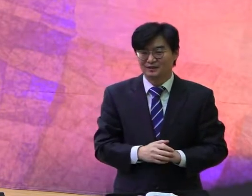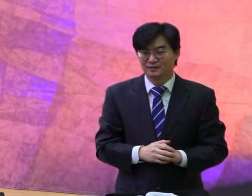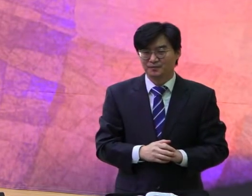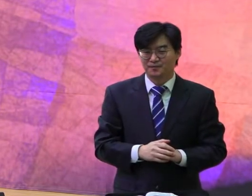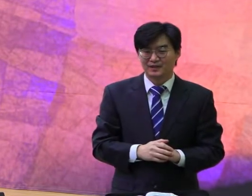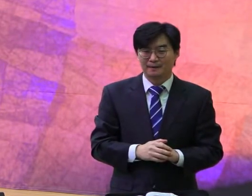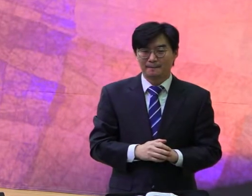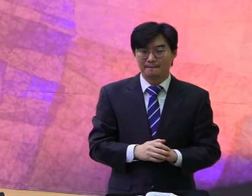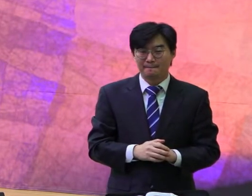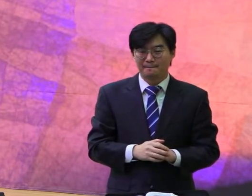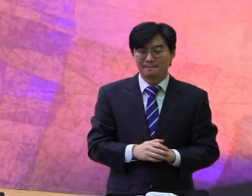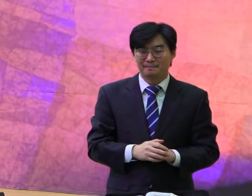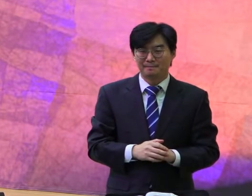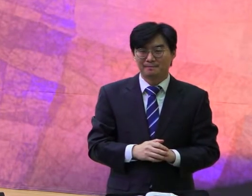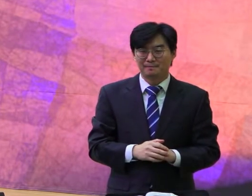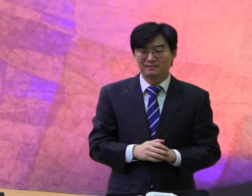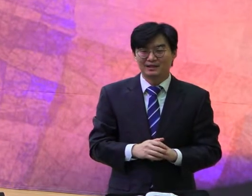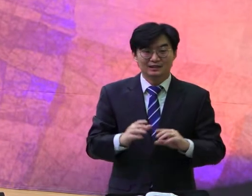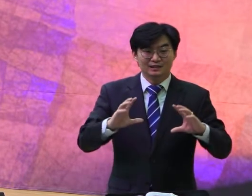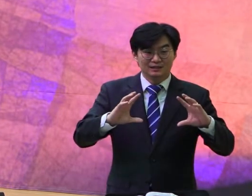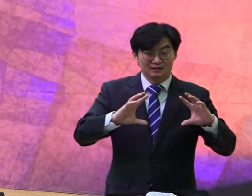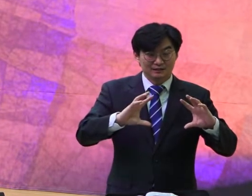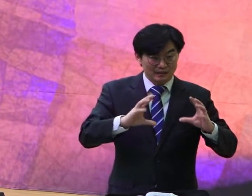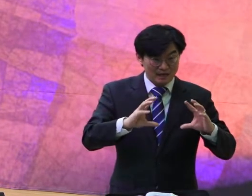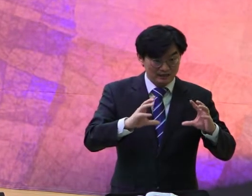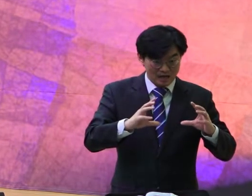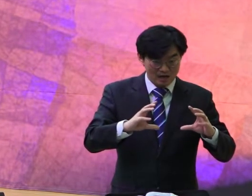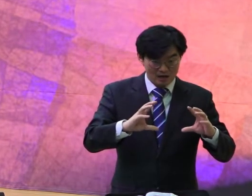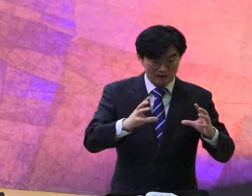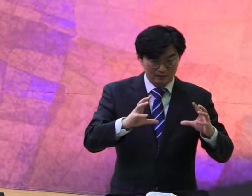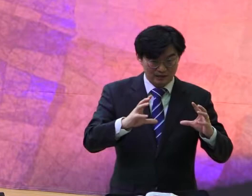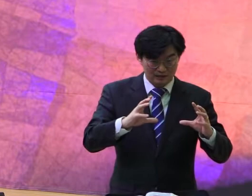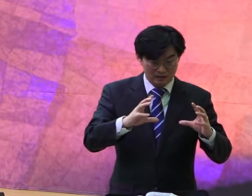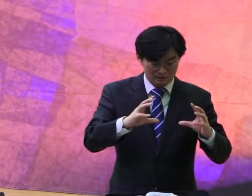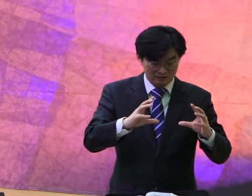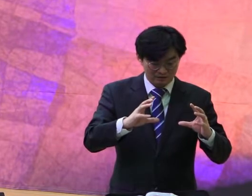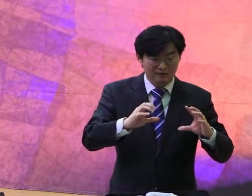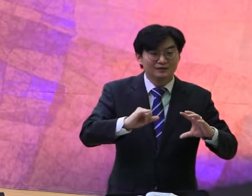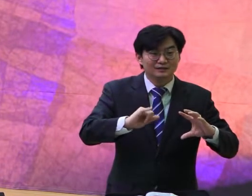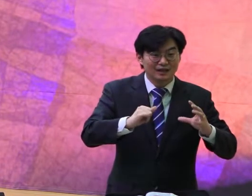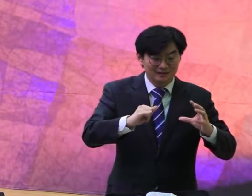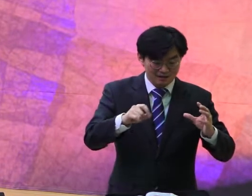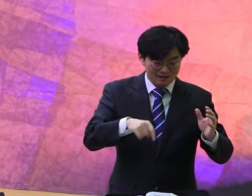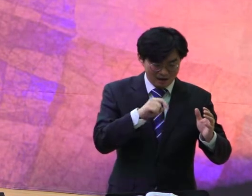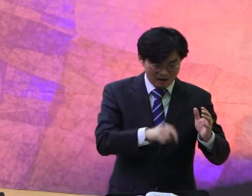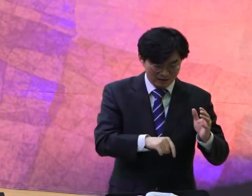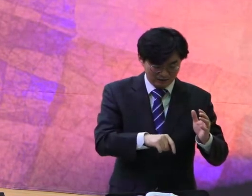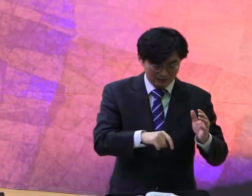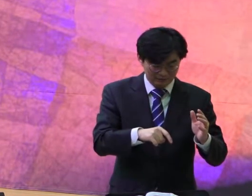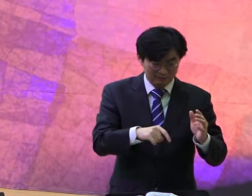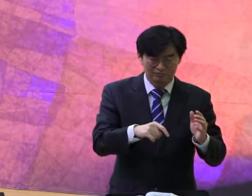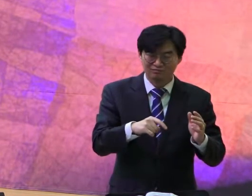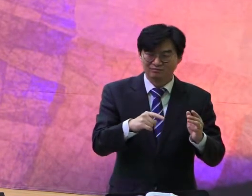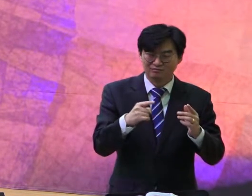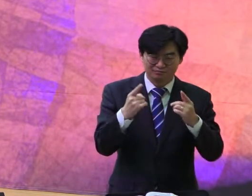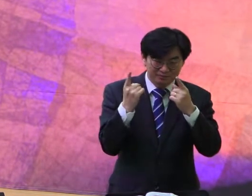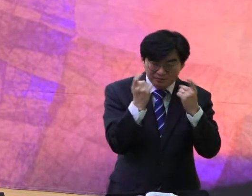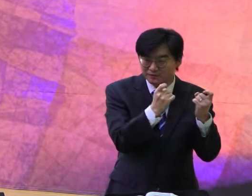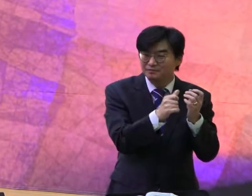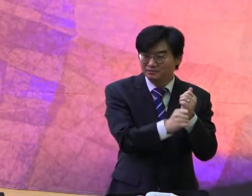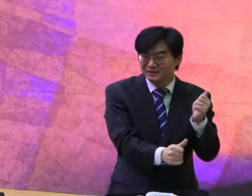세상을 영유하는 삶이라고 말할 수 있습니다. 세상 속에 이렇게 사는 사람이 흔하지가 않죠. 세상은